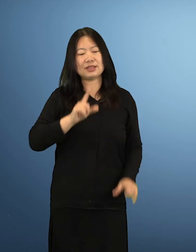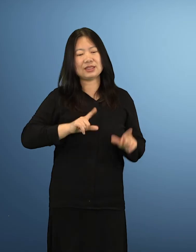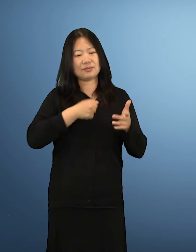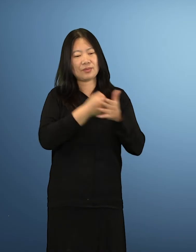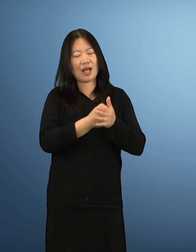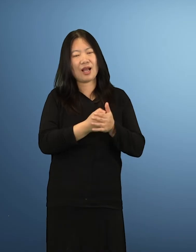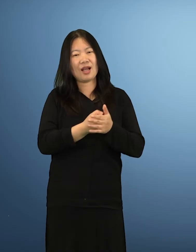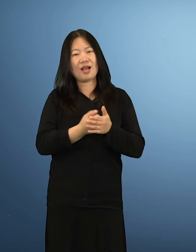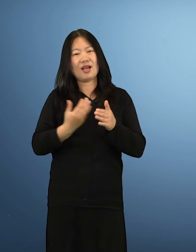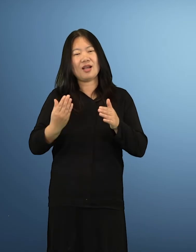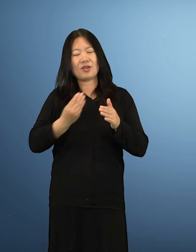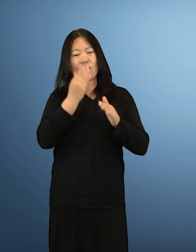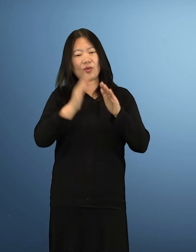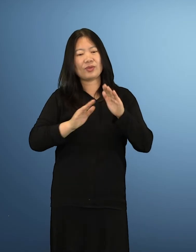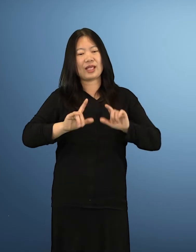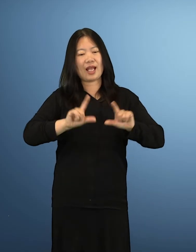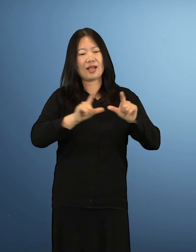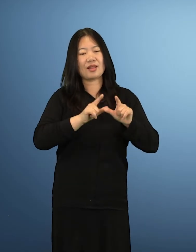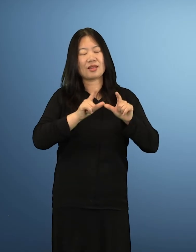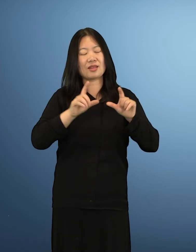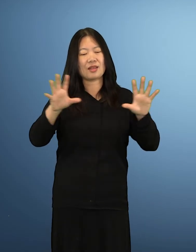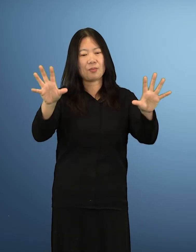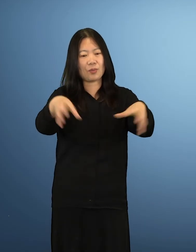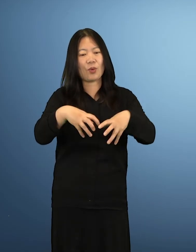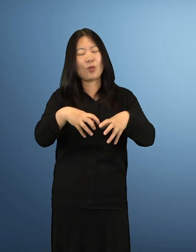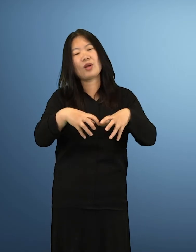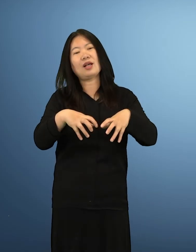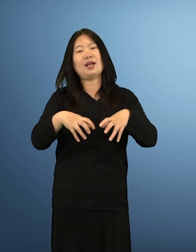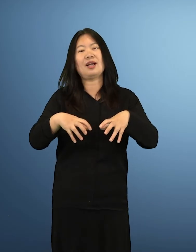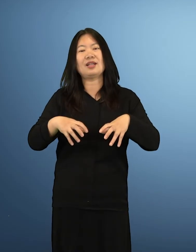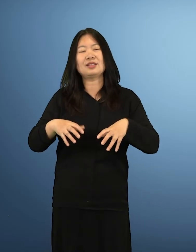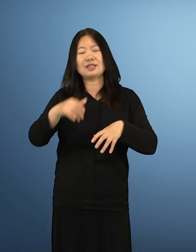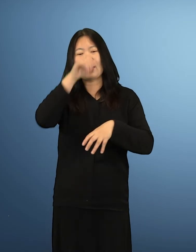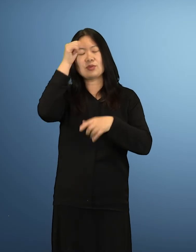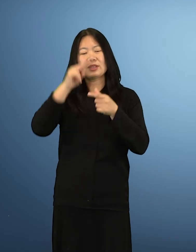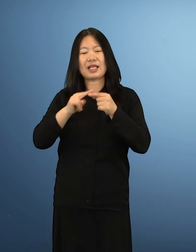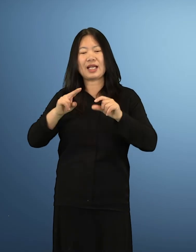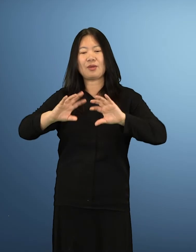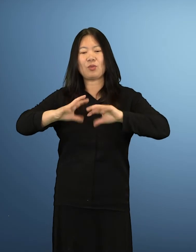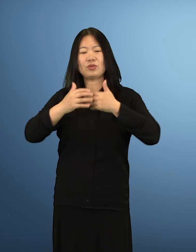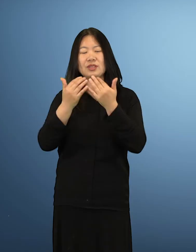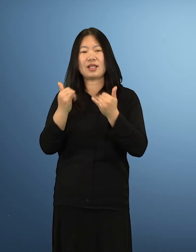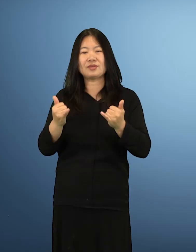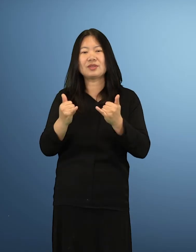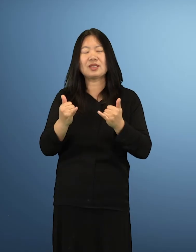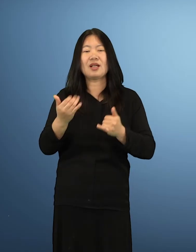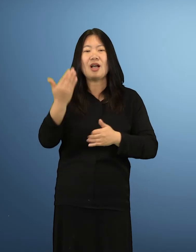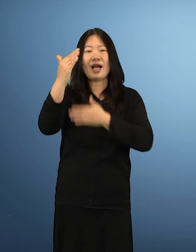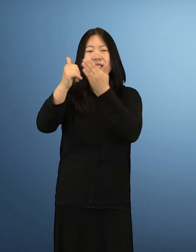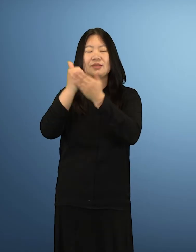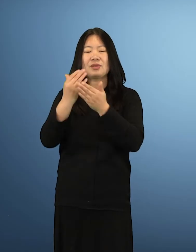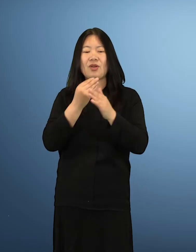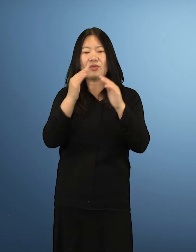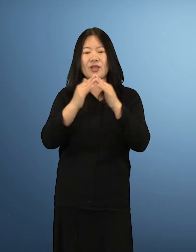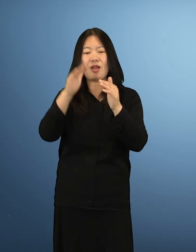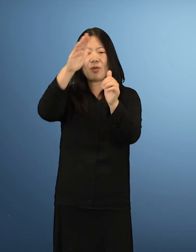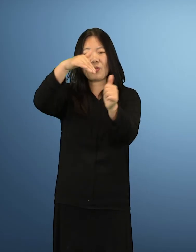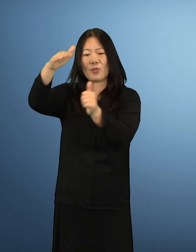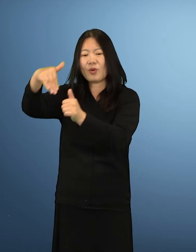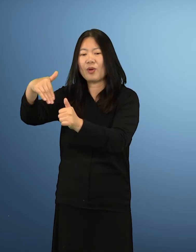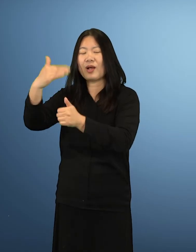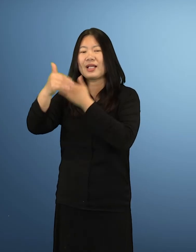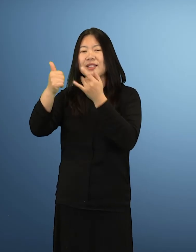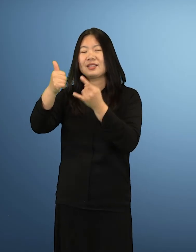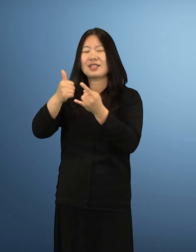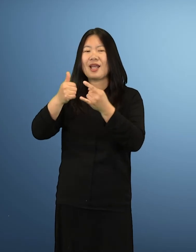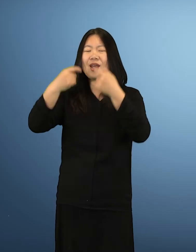정하고 성회를 소집하여 장로들과 이 땅의 모든 주민들을 너희 하나님 여호와의 성전으로 모으고 여호와께